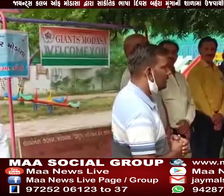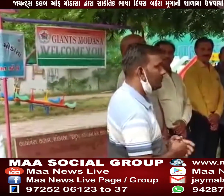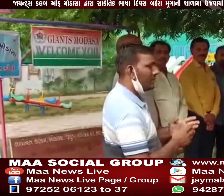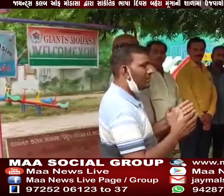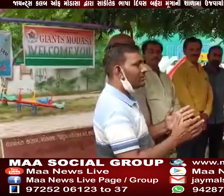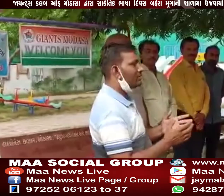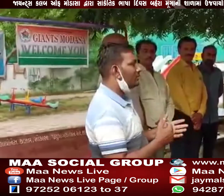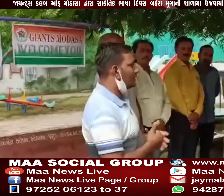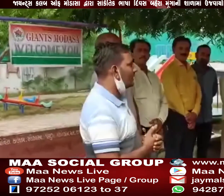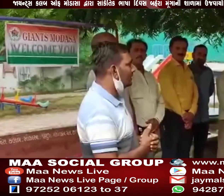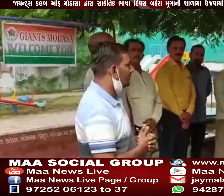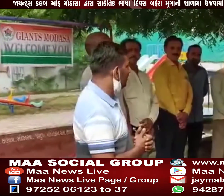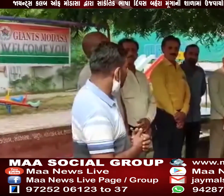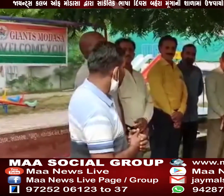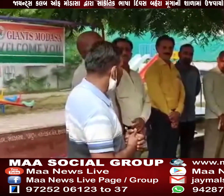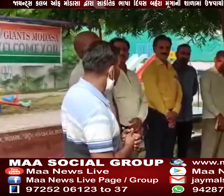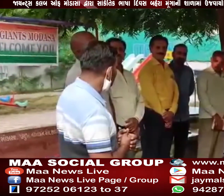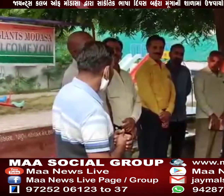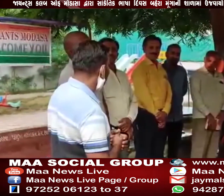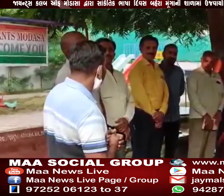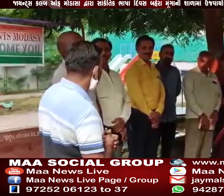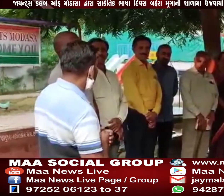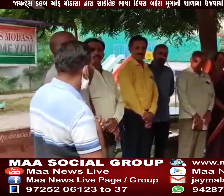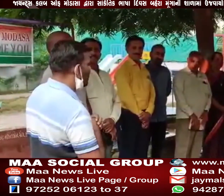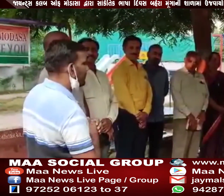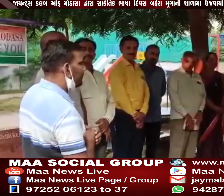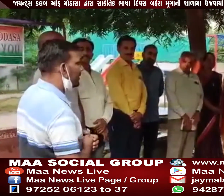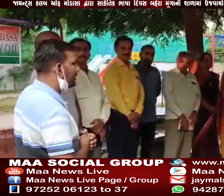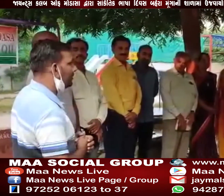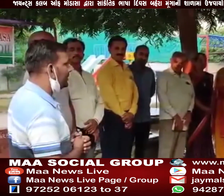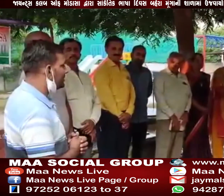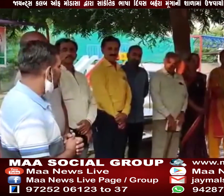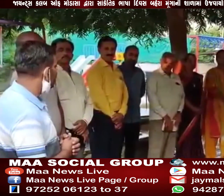भारत भाग्य विधाता जय हे।